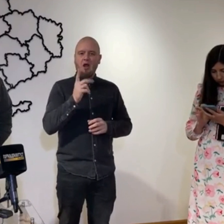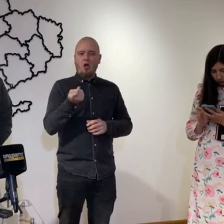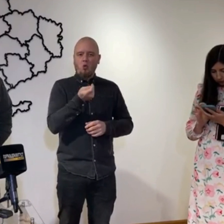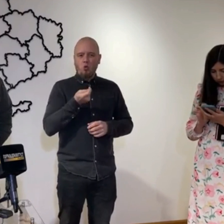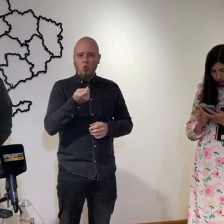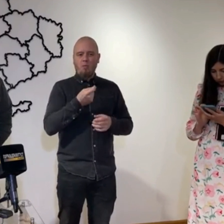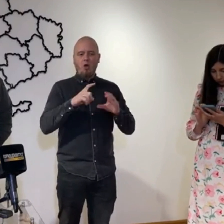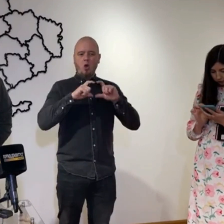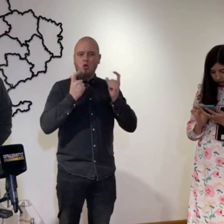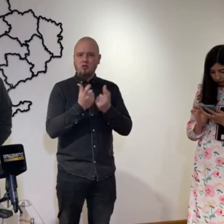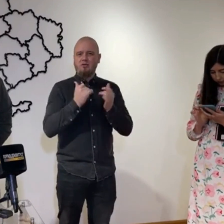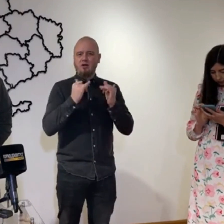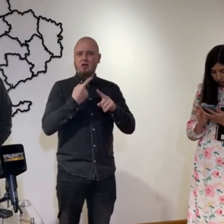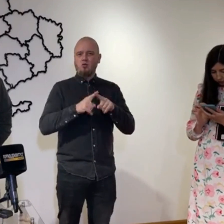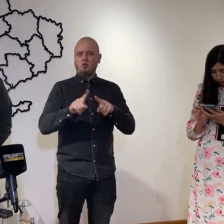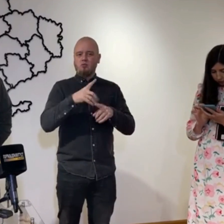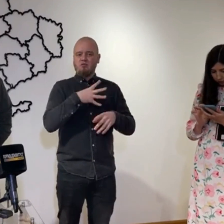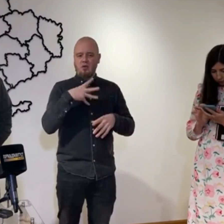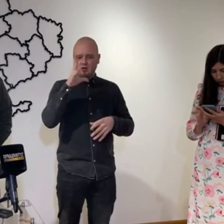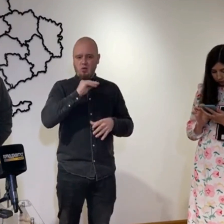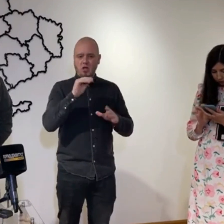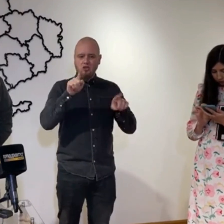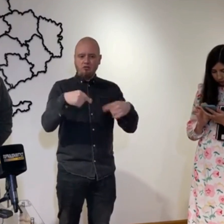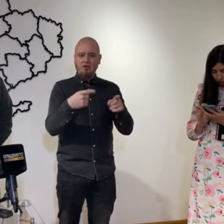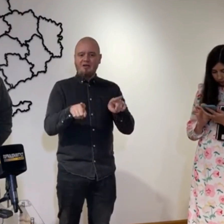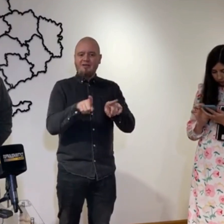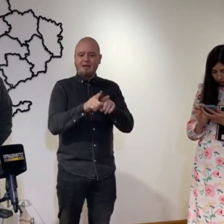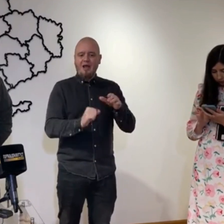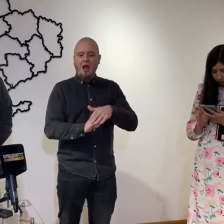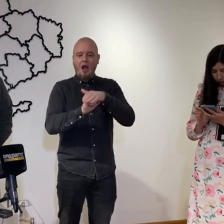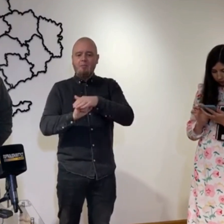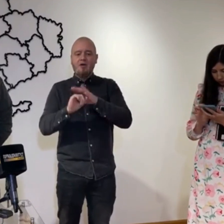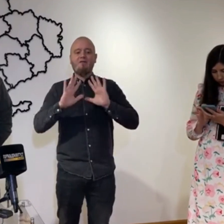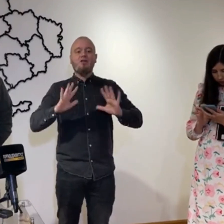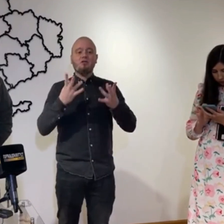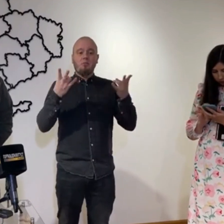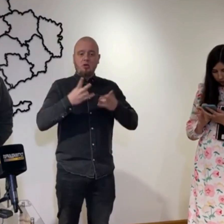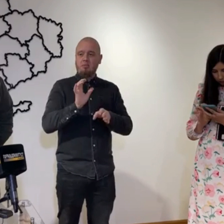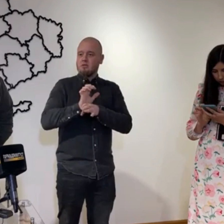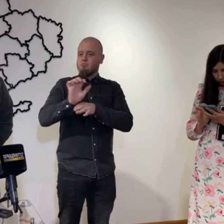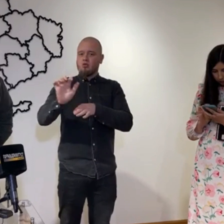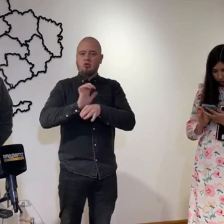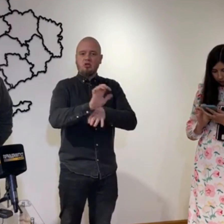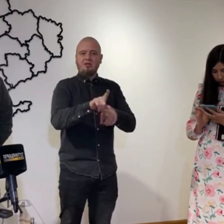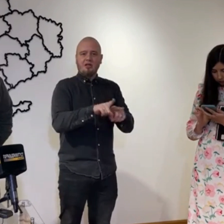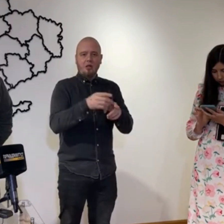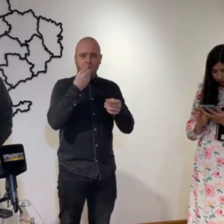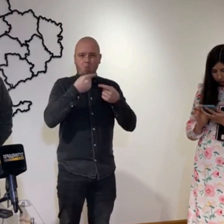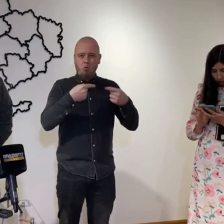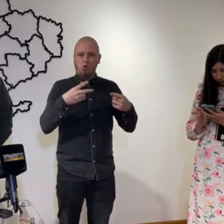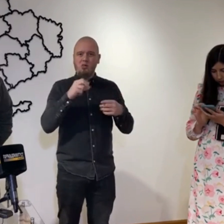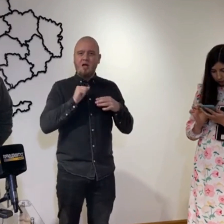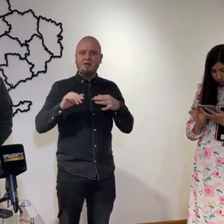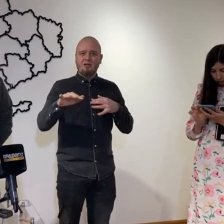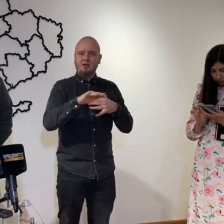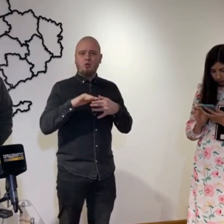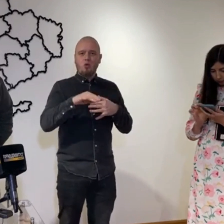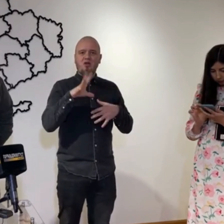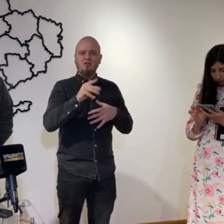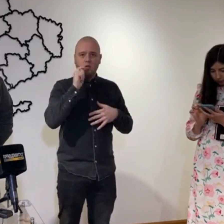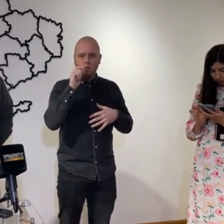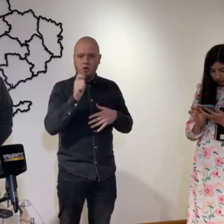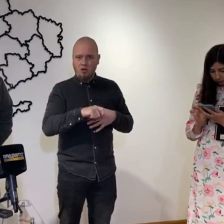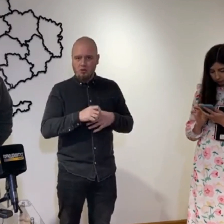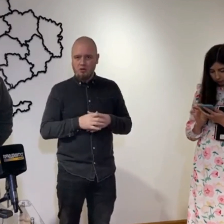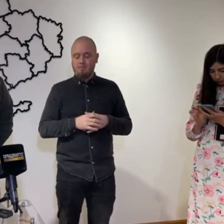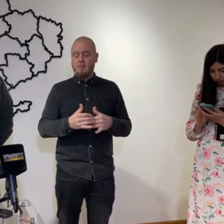консерви, для того, щоб Львівщина могла створити такі хаби, в разі потреби постачати такі продукти на територію всієї